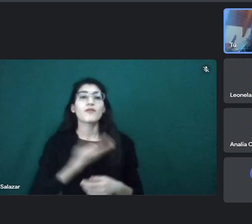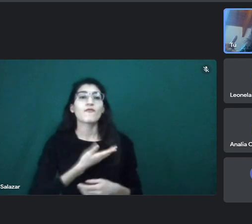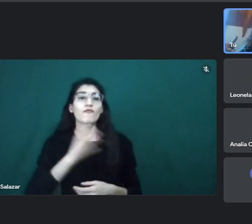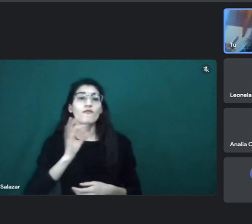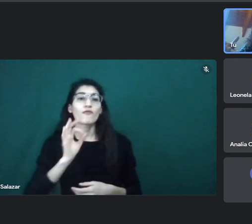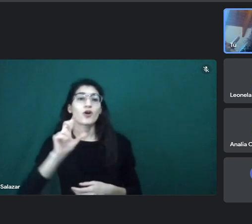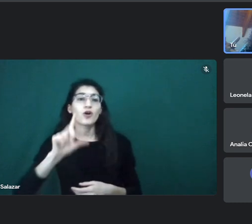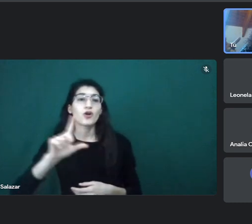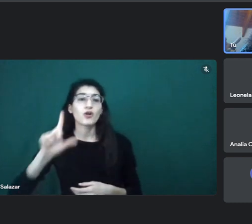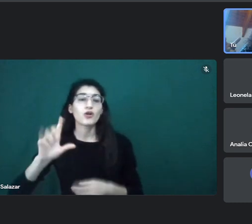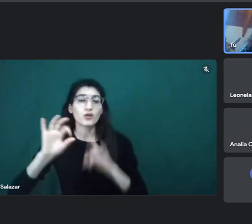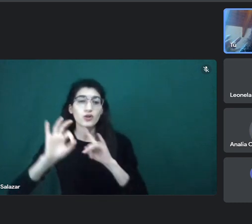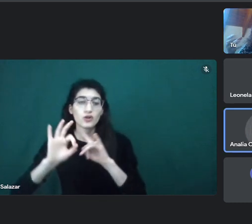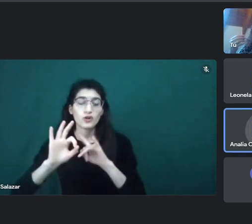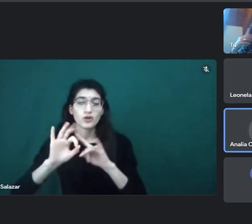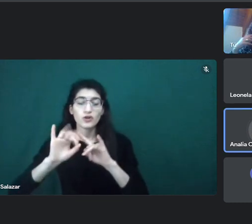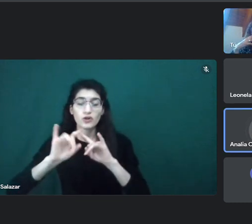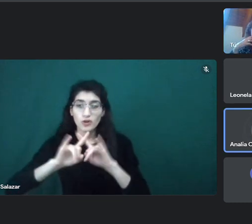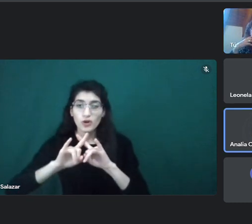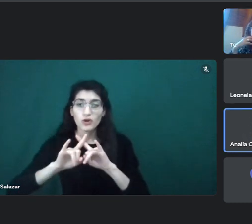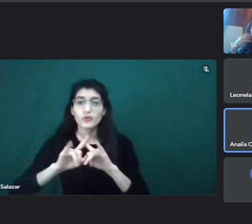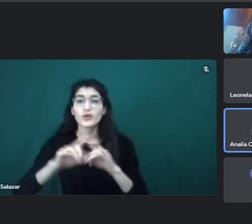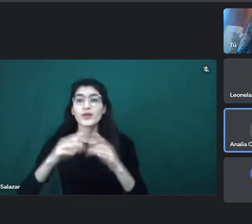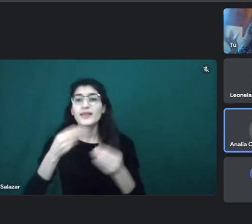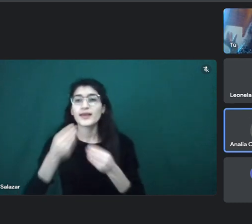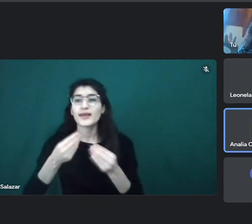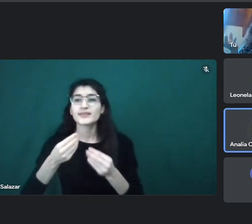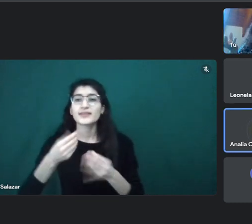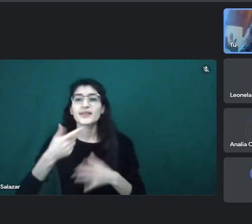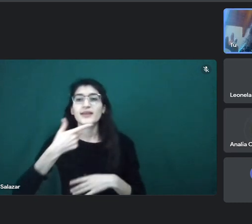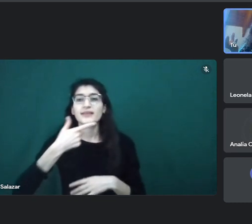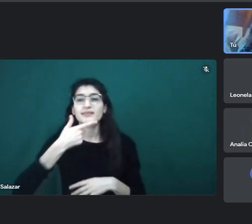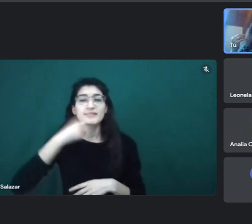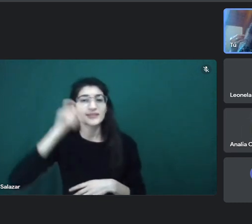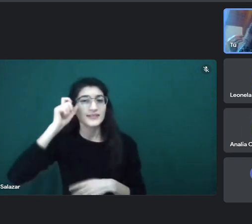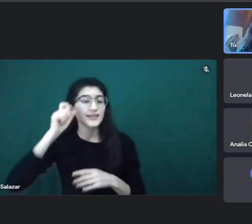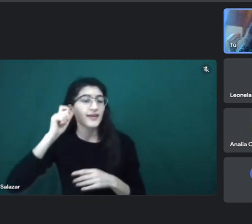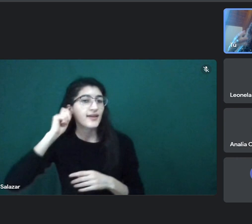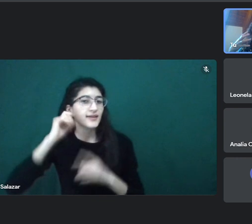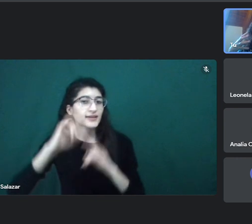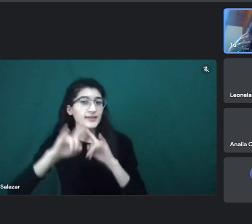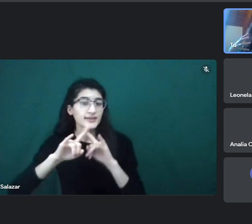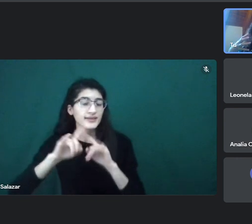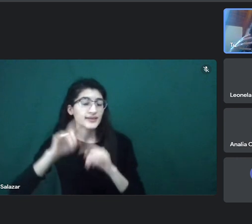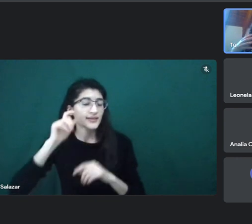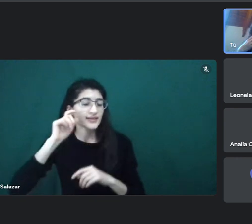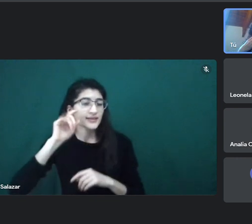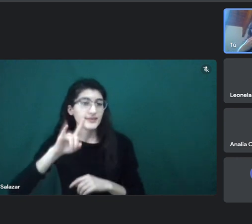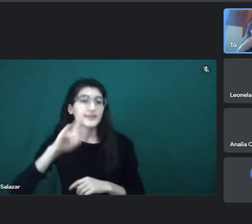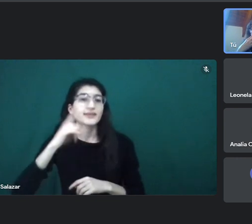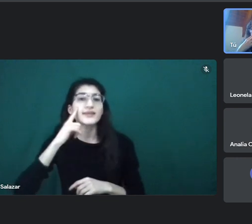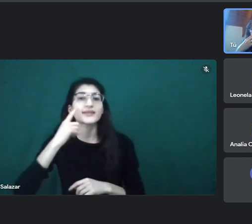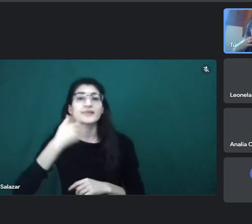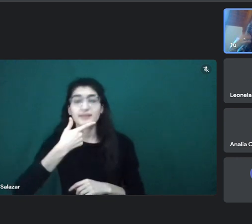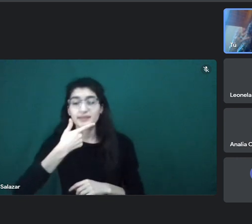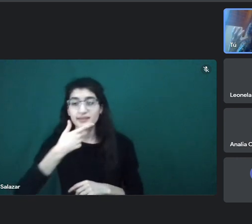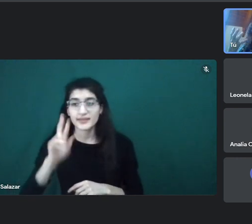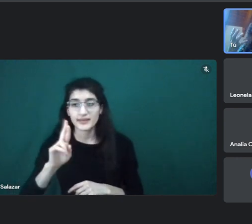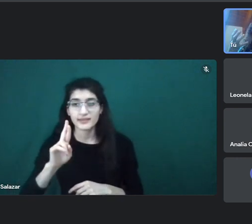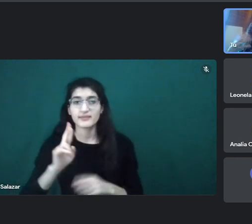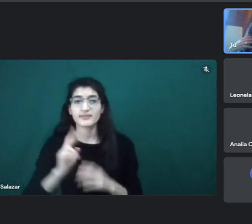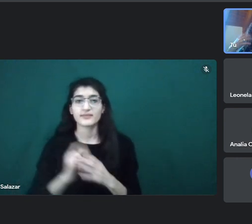siguiente, ¿sí? Bien, upgrading viene de upgrade, que era